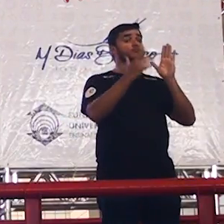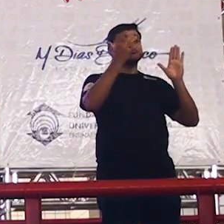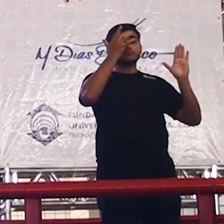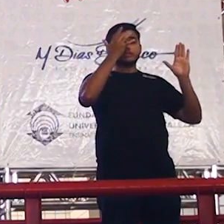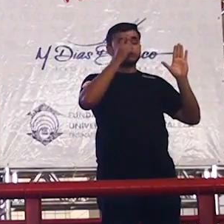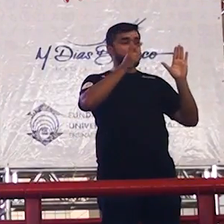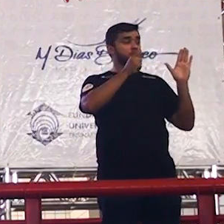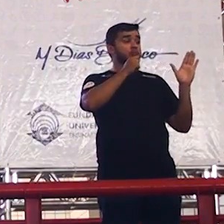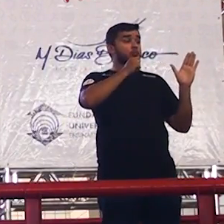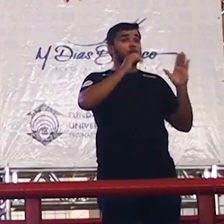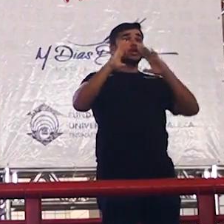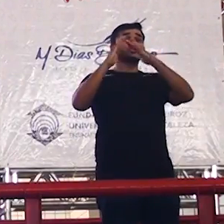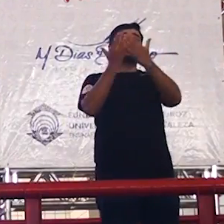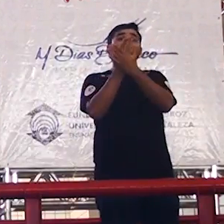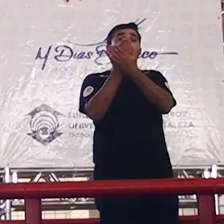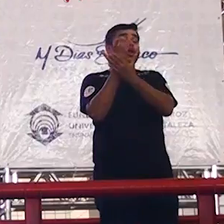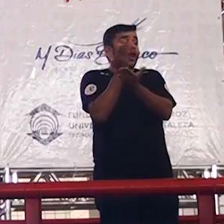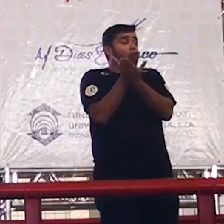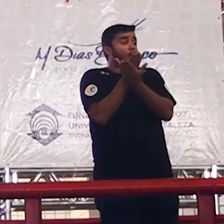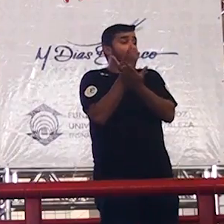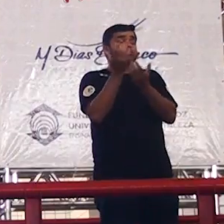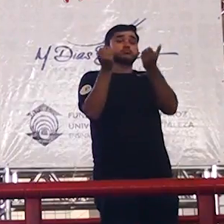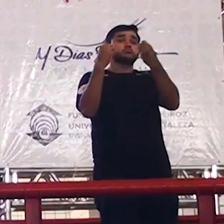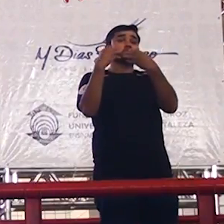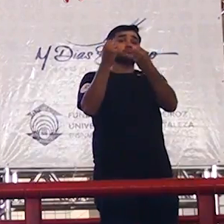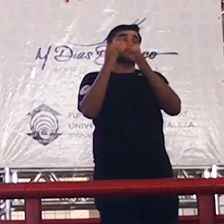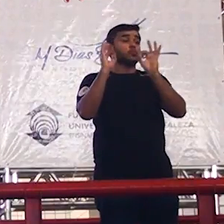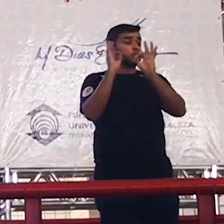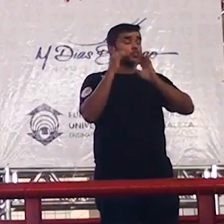de matemática, nas escolas de vocês.